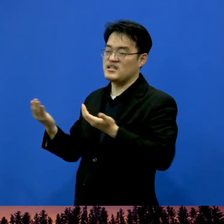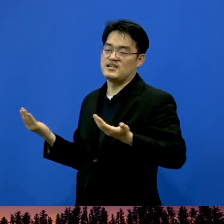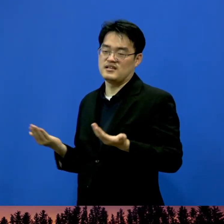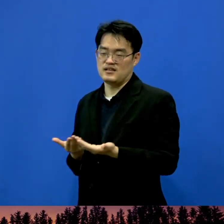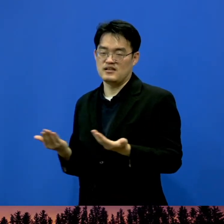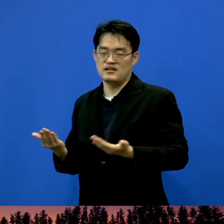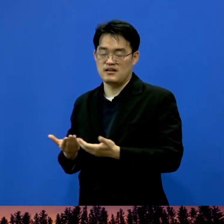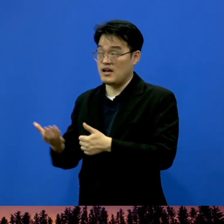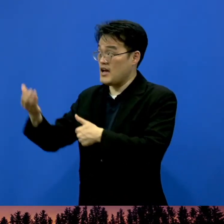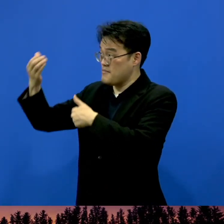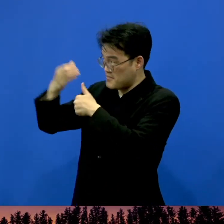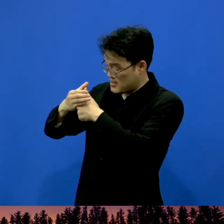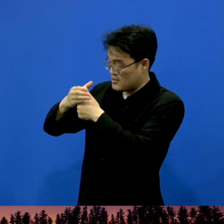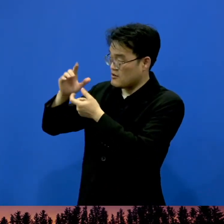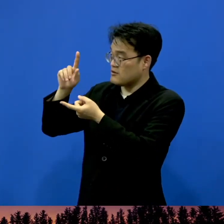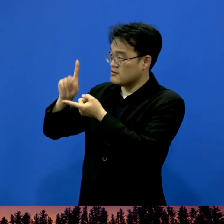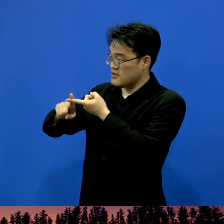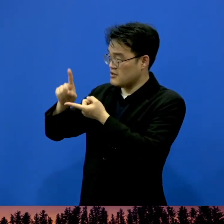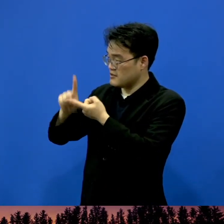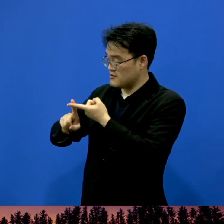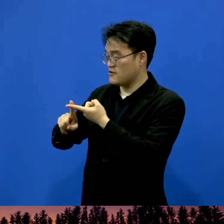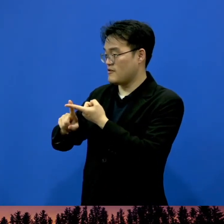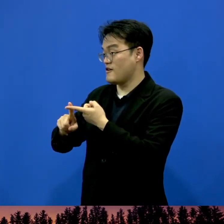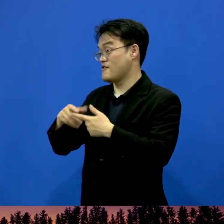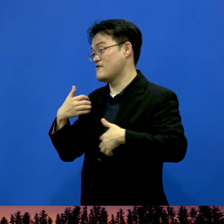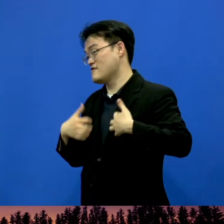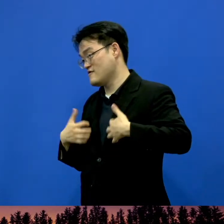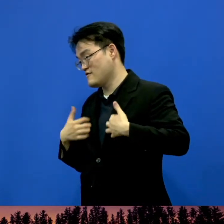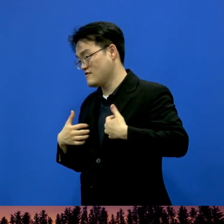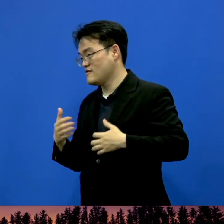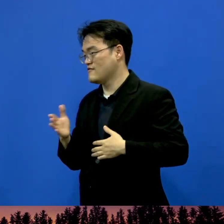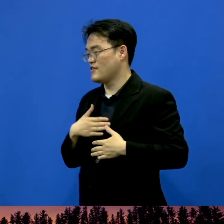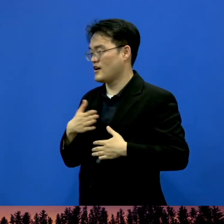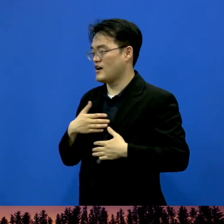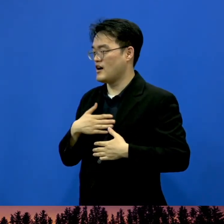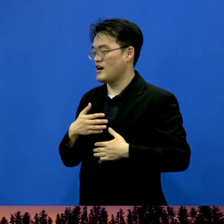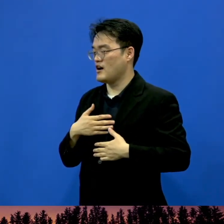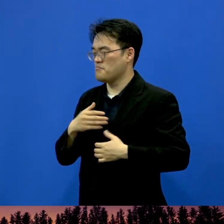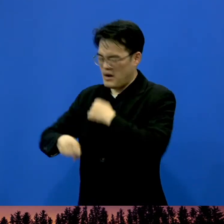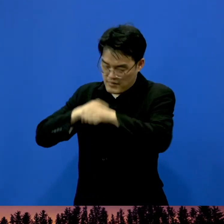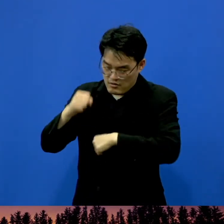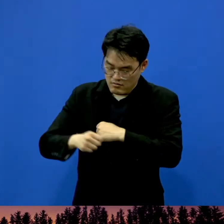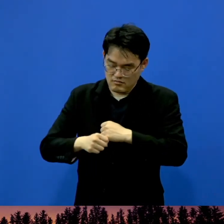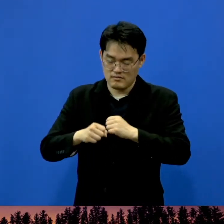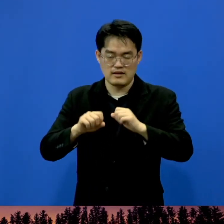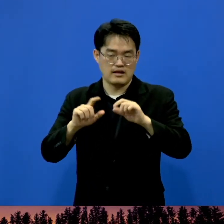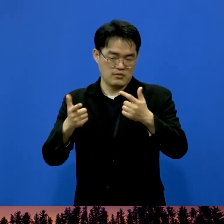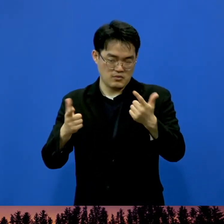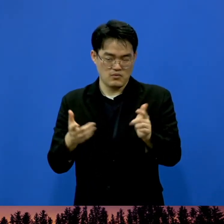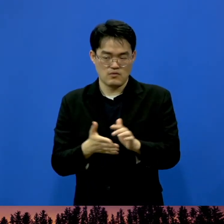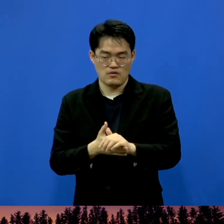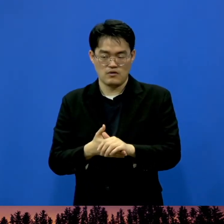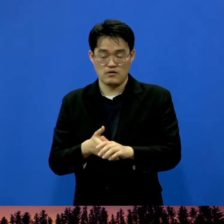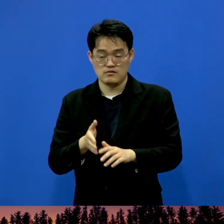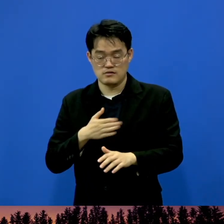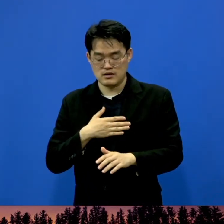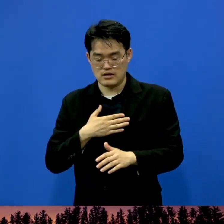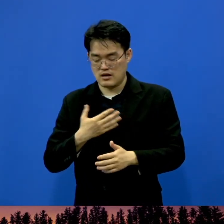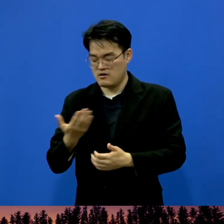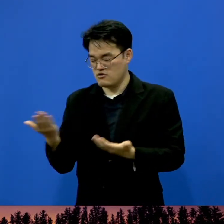그 맡기셨다는 거예요. 그 맡겼다는 말은 것은 내가 임의로 할 수 있다는 게 아니에요. 소명이란